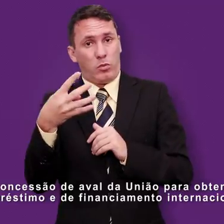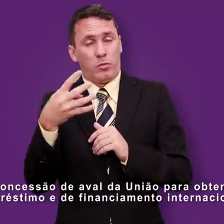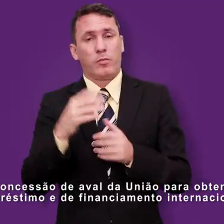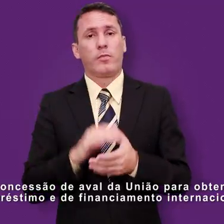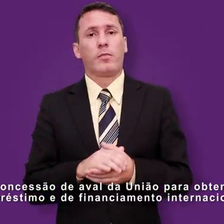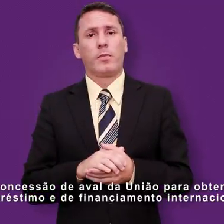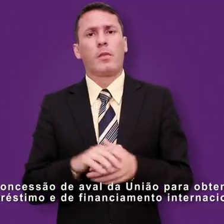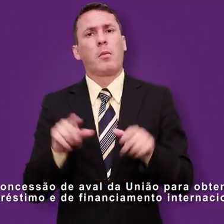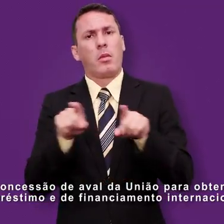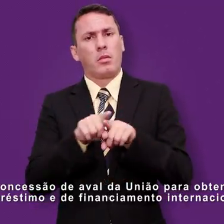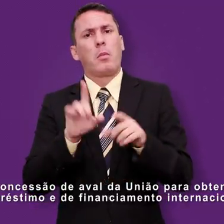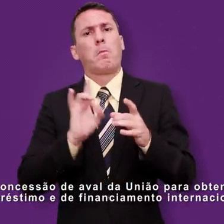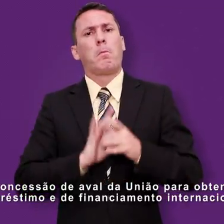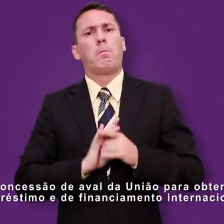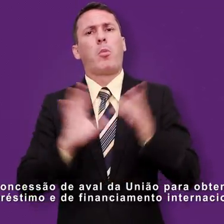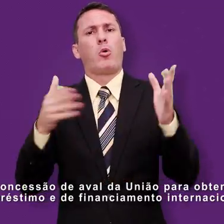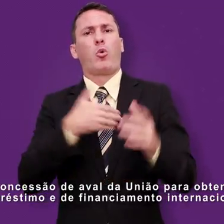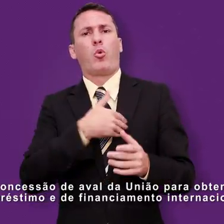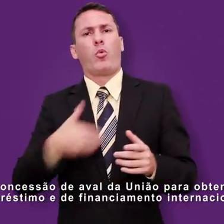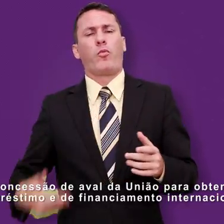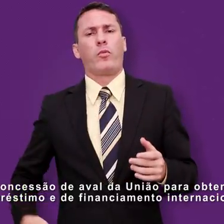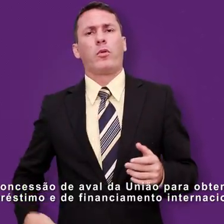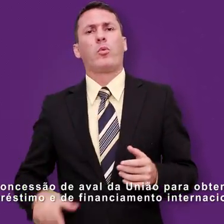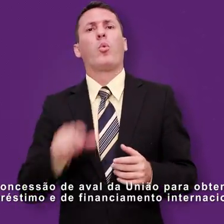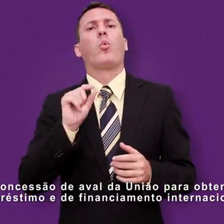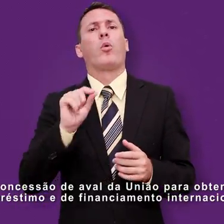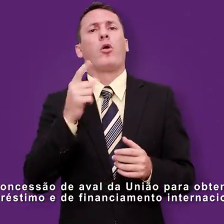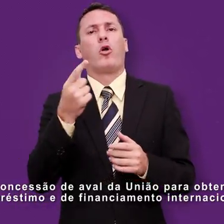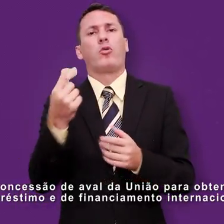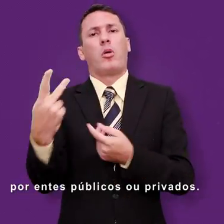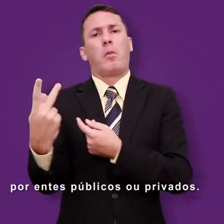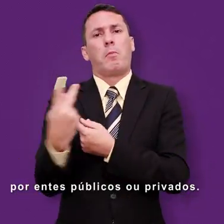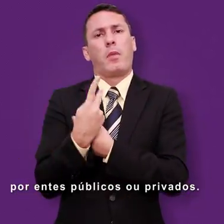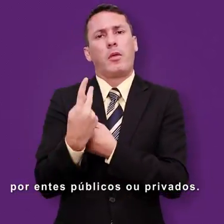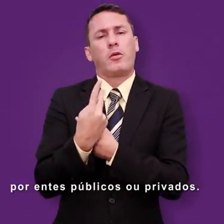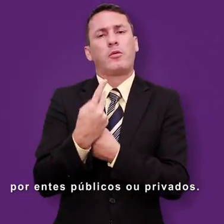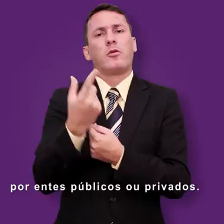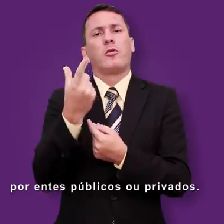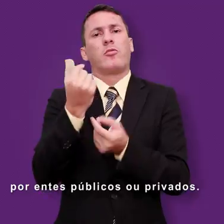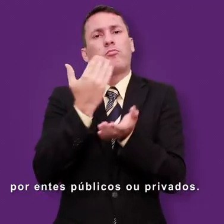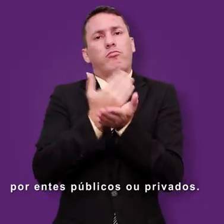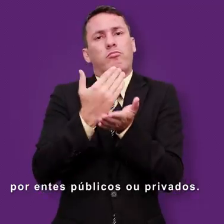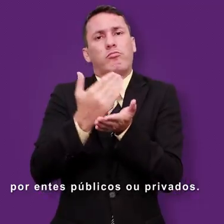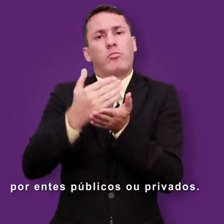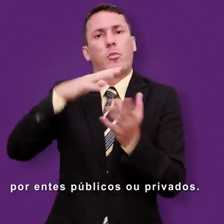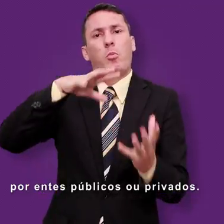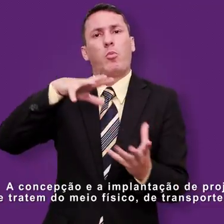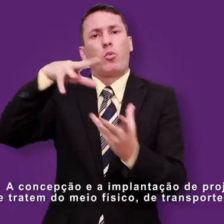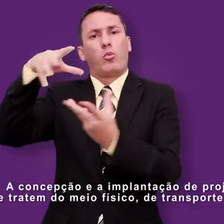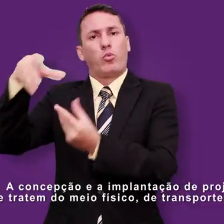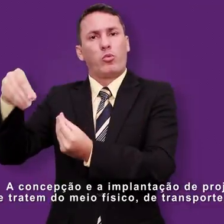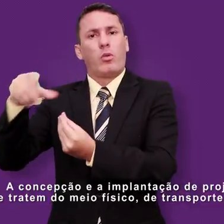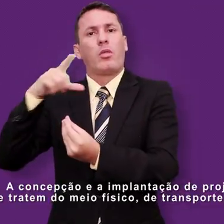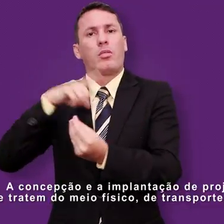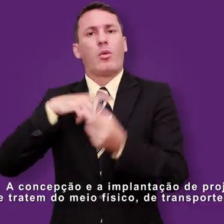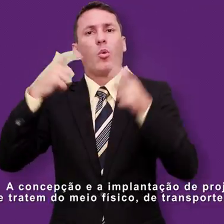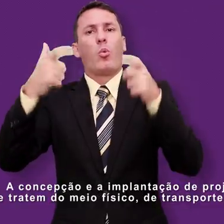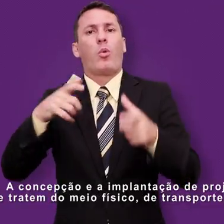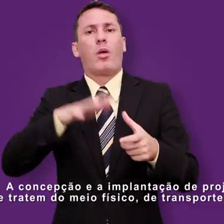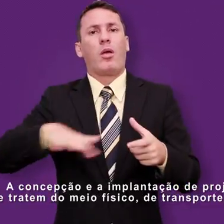União para a obtenção de empréstimo e de financiamento internacionais por entes públicos ou privados.